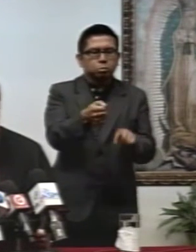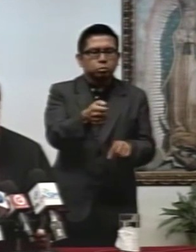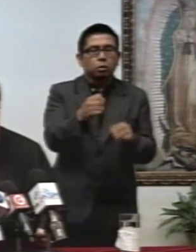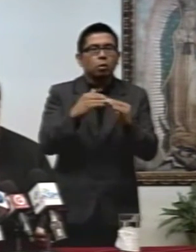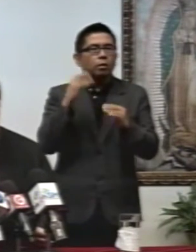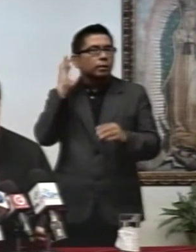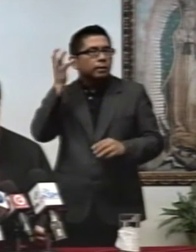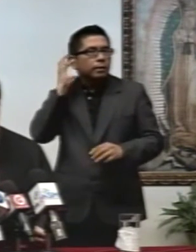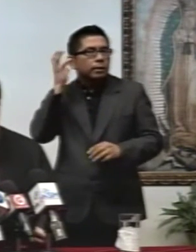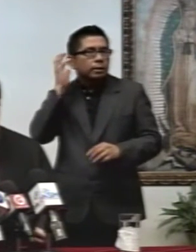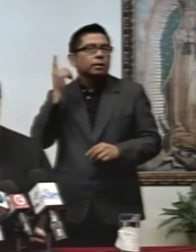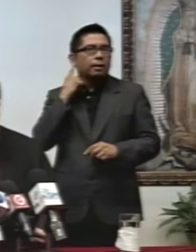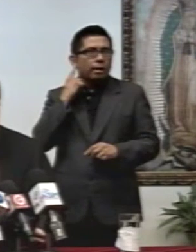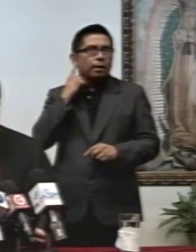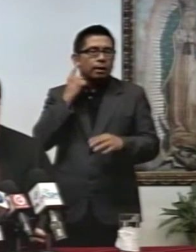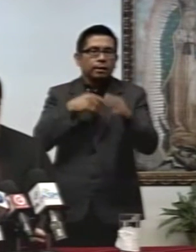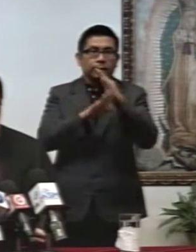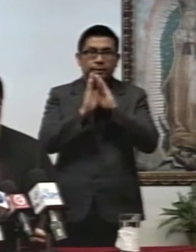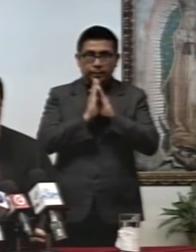radio.